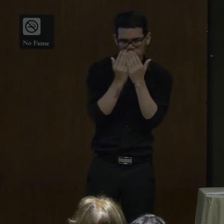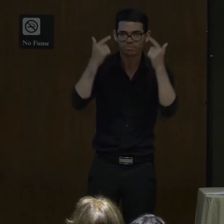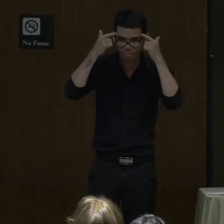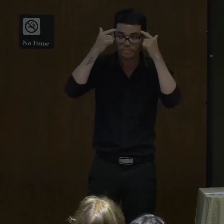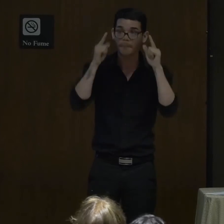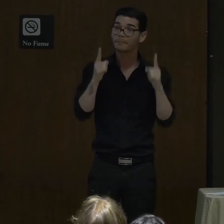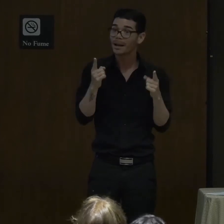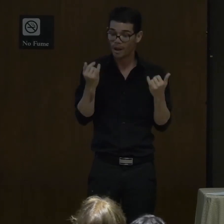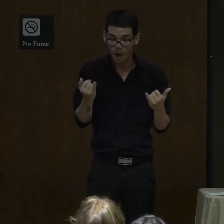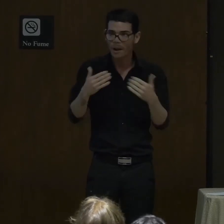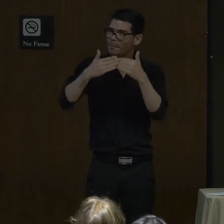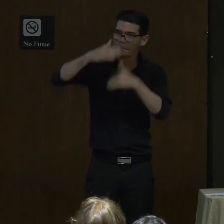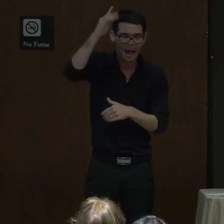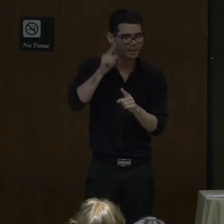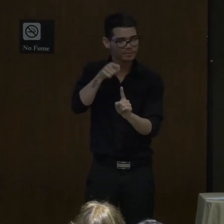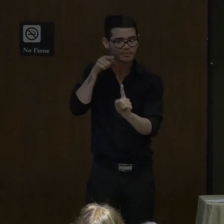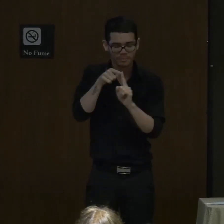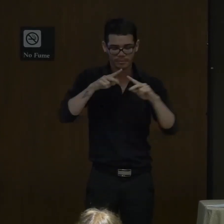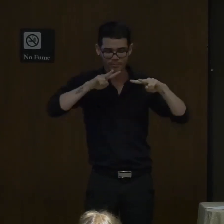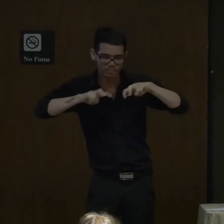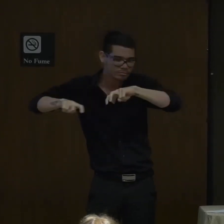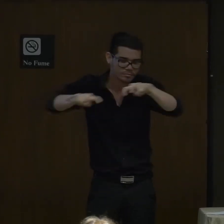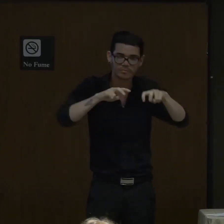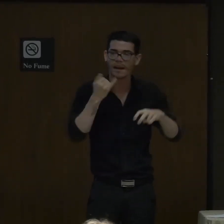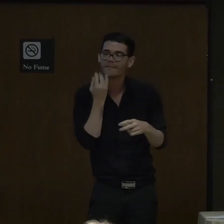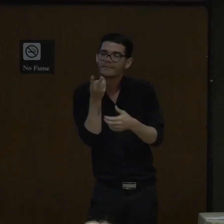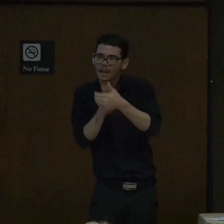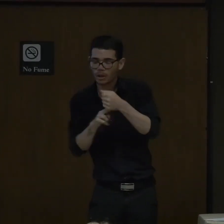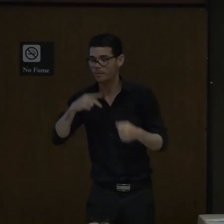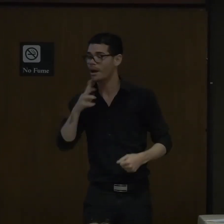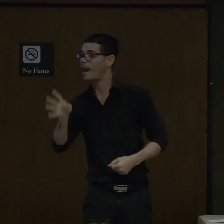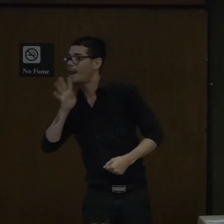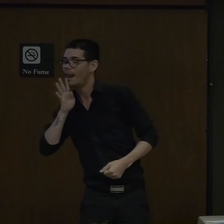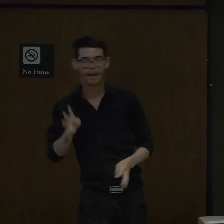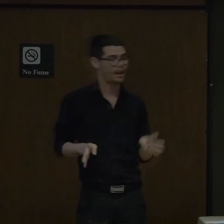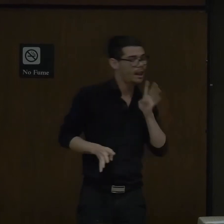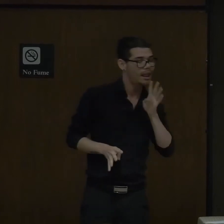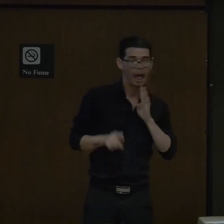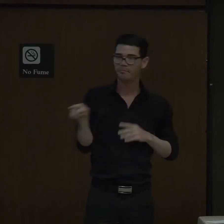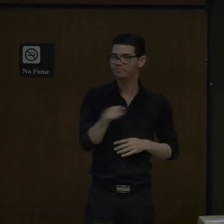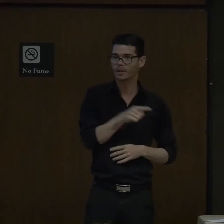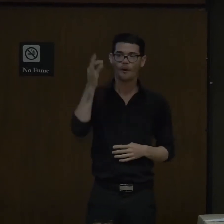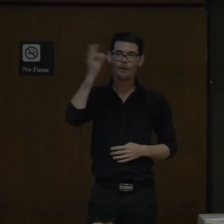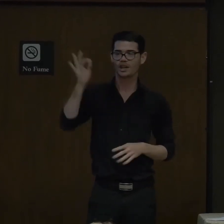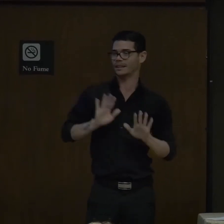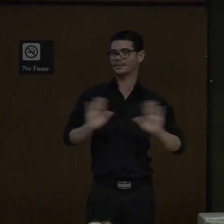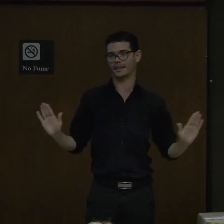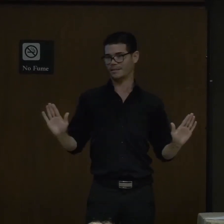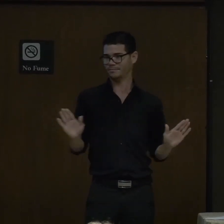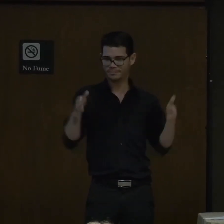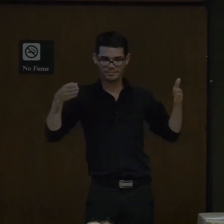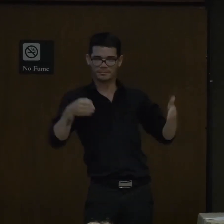dos lenguas habladas, o sea, el bilingüismo de personas oyentes. Ni siquiera no se contemplaba